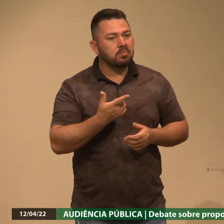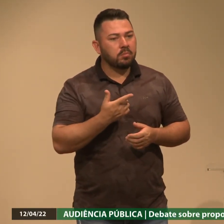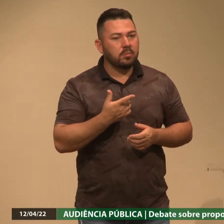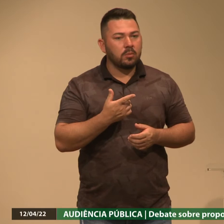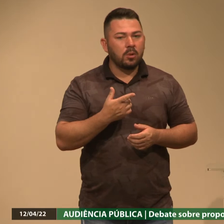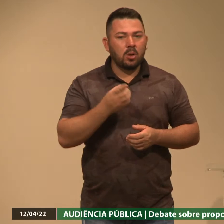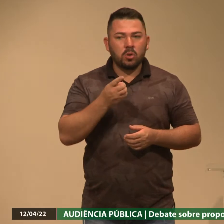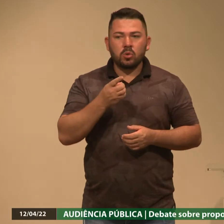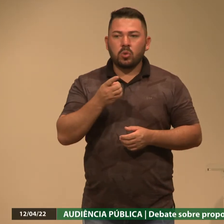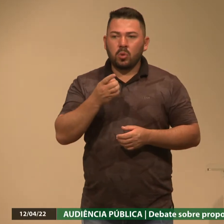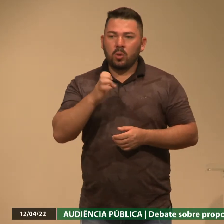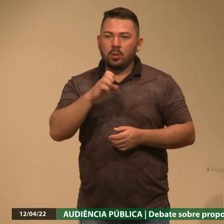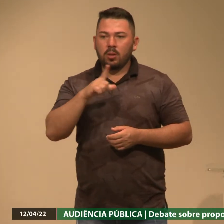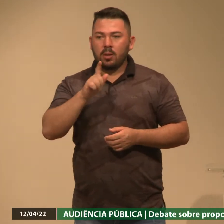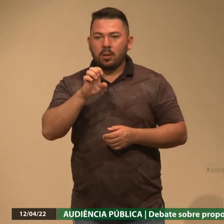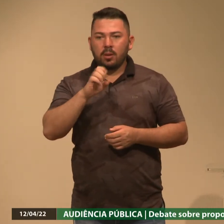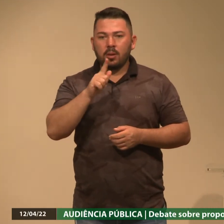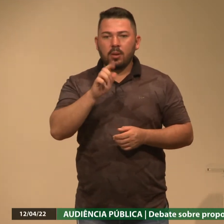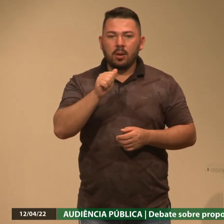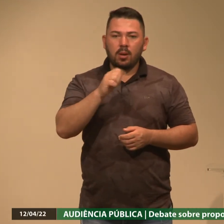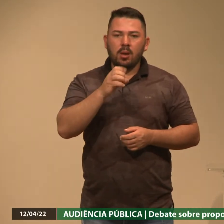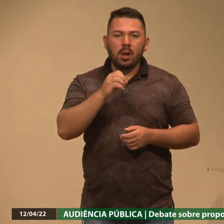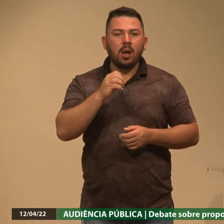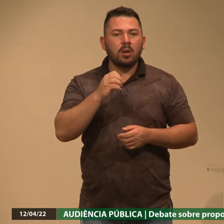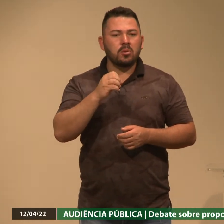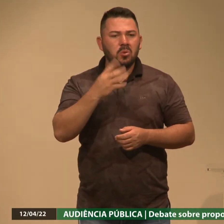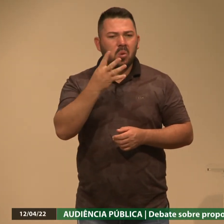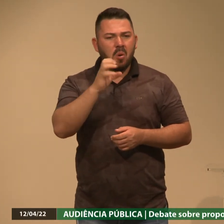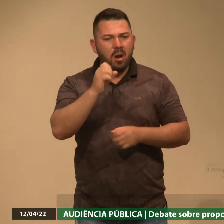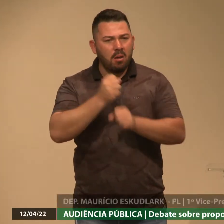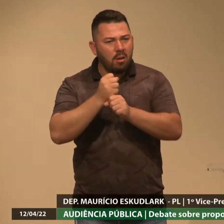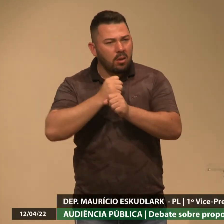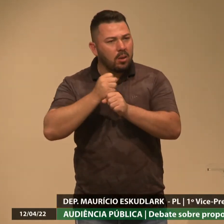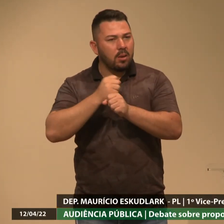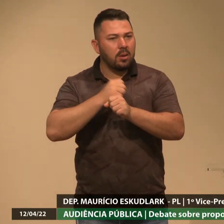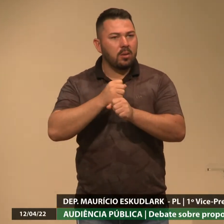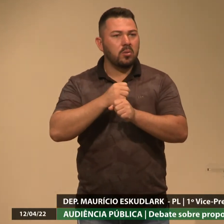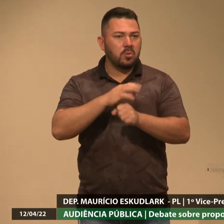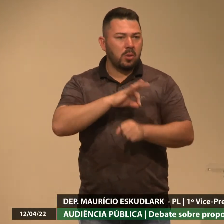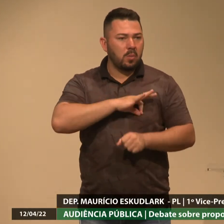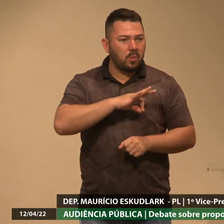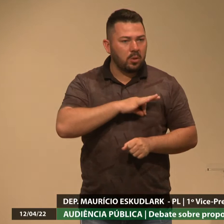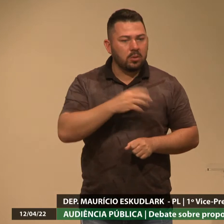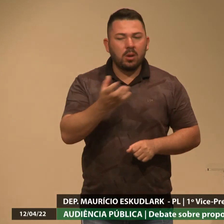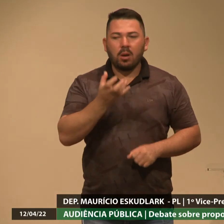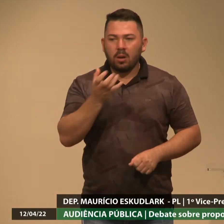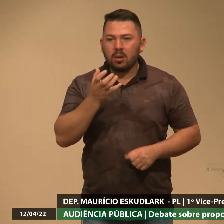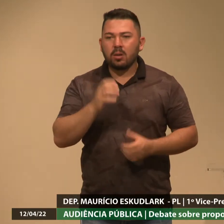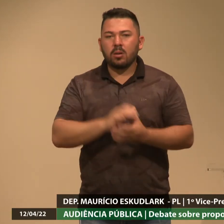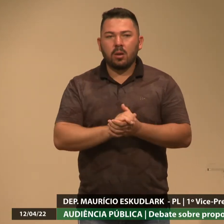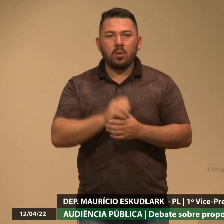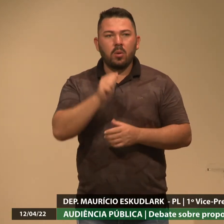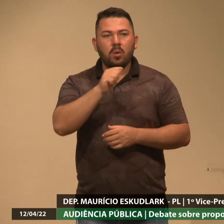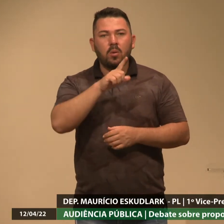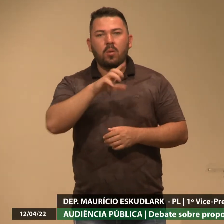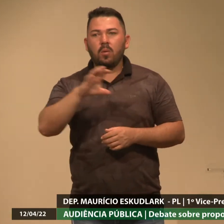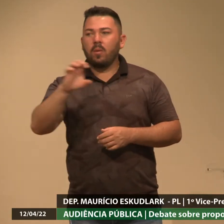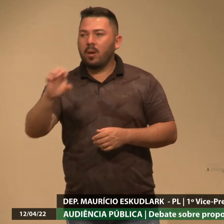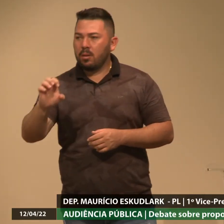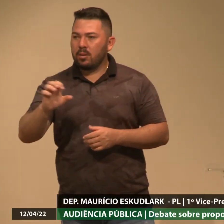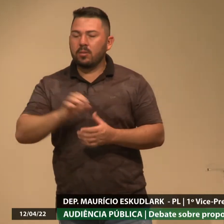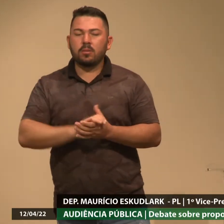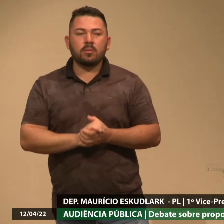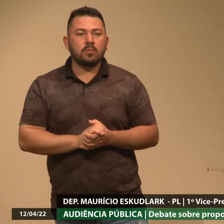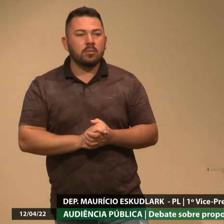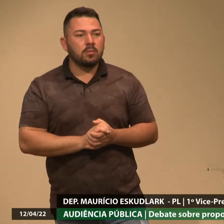Polícia de carreira quarenta anos de polícia queria saudar e o walle E